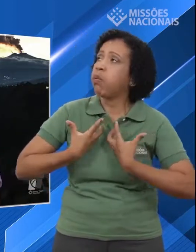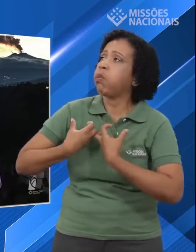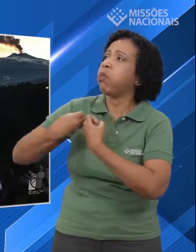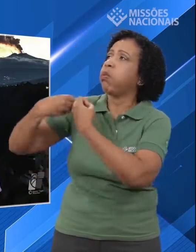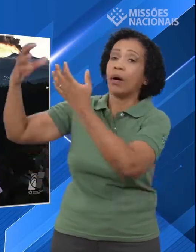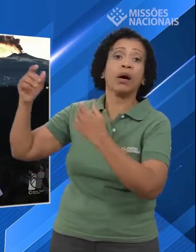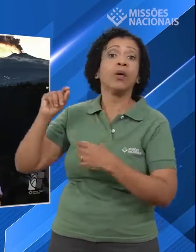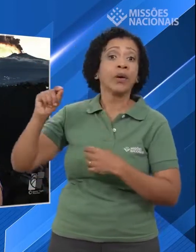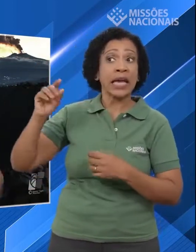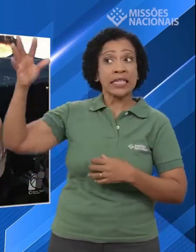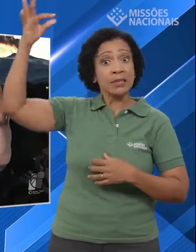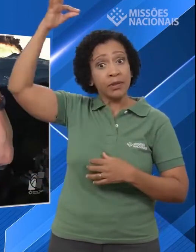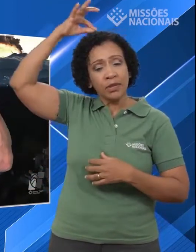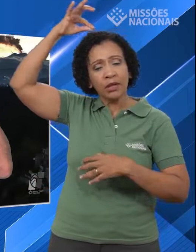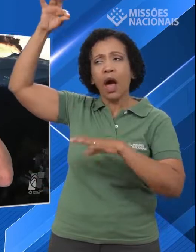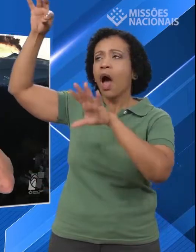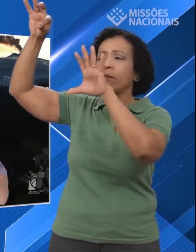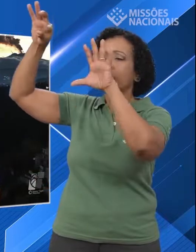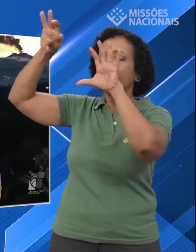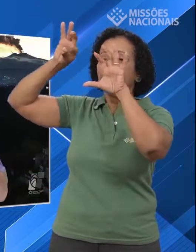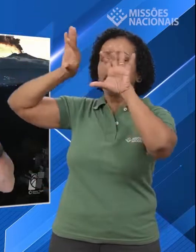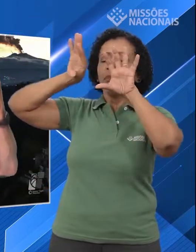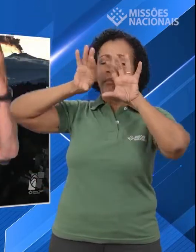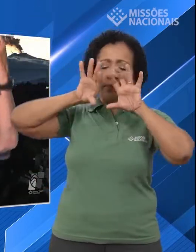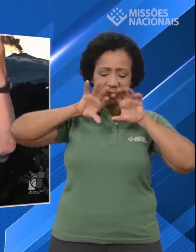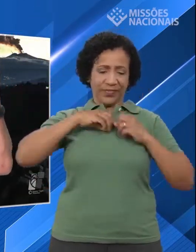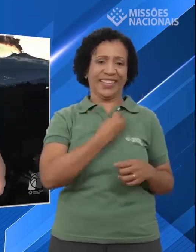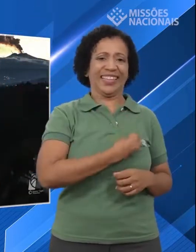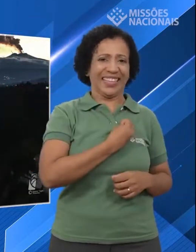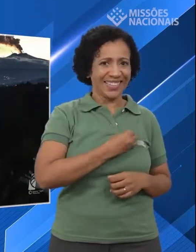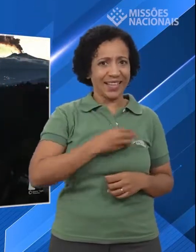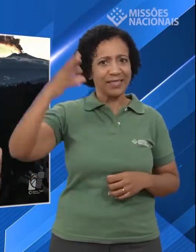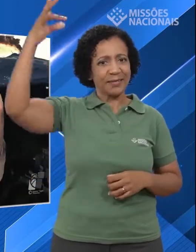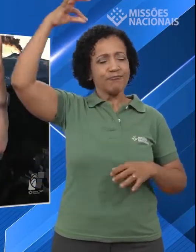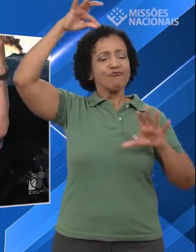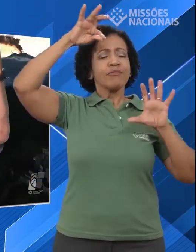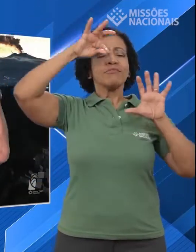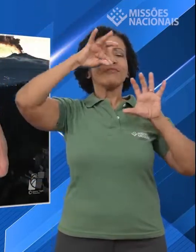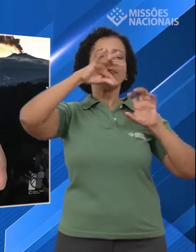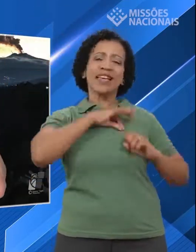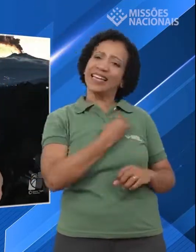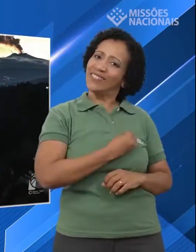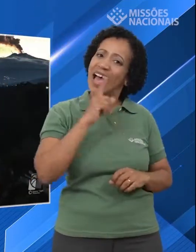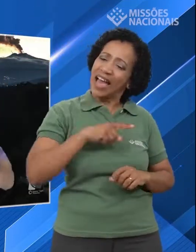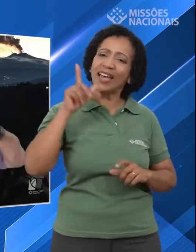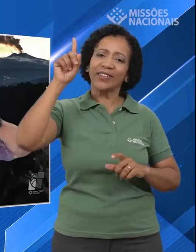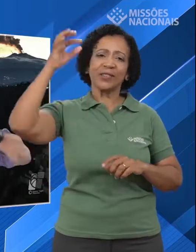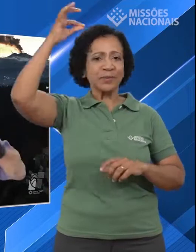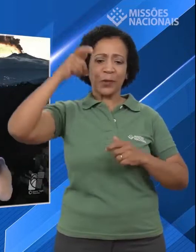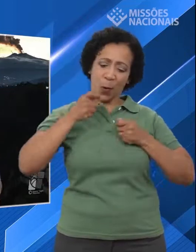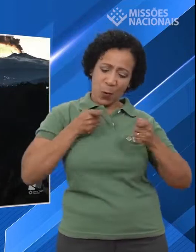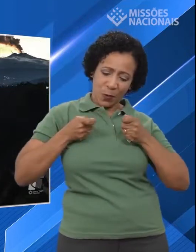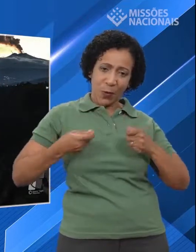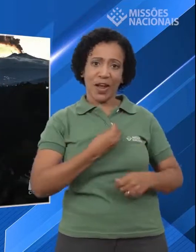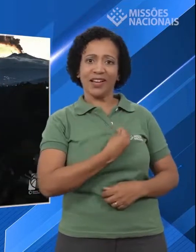não é bom dentro de você mas ser cheio do espírito santo é inalla quando permitimos que o espírito